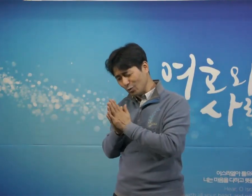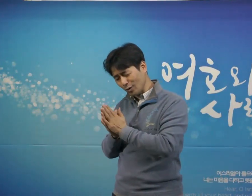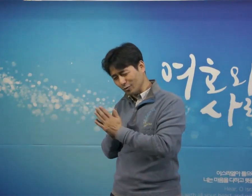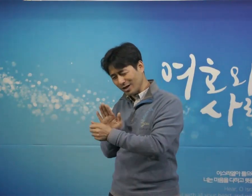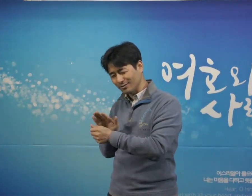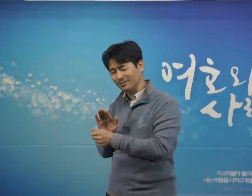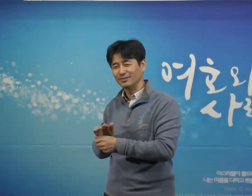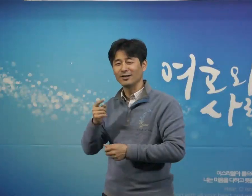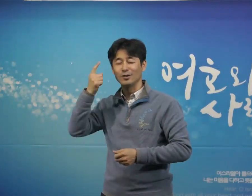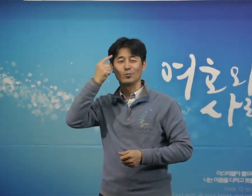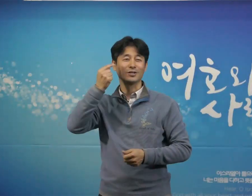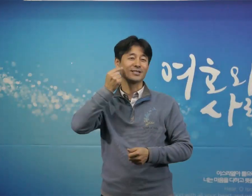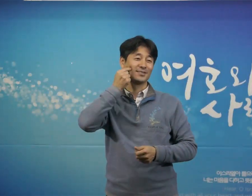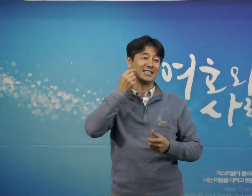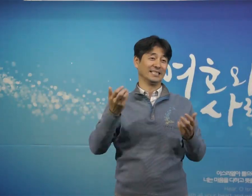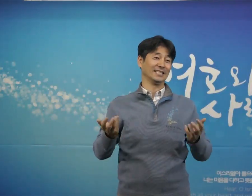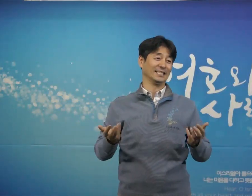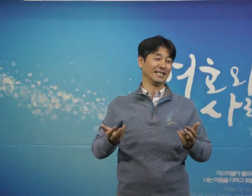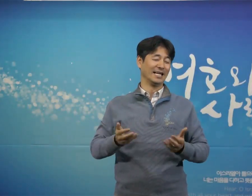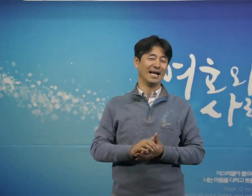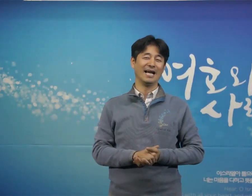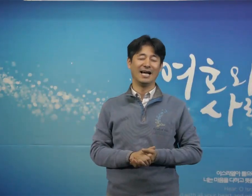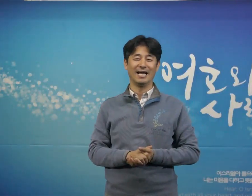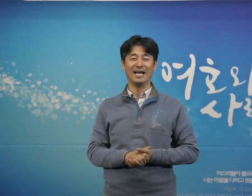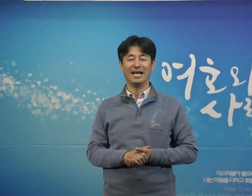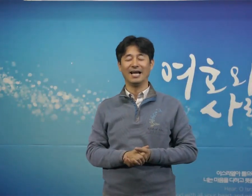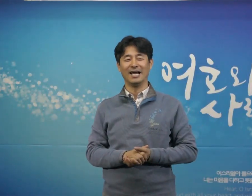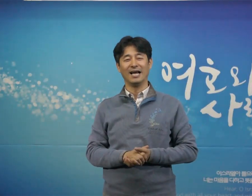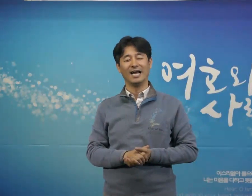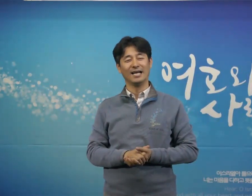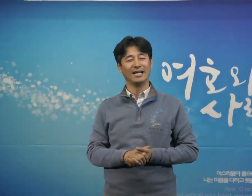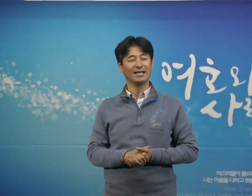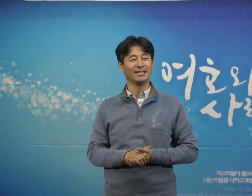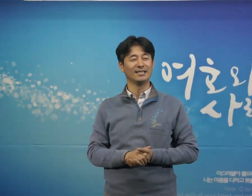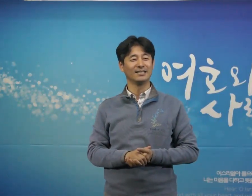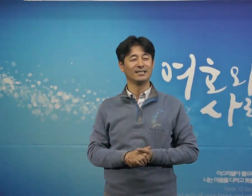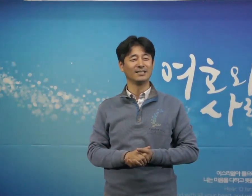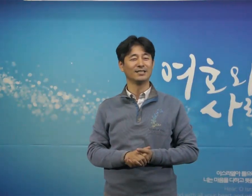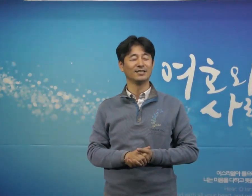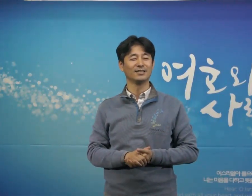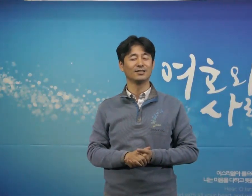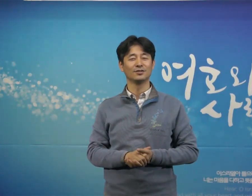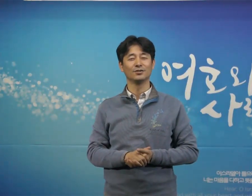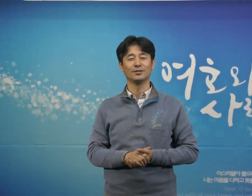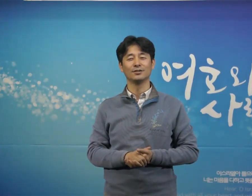이렇게 기도했는데 이 사이언스 오브 갓을 위해서 기도하지 못했던 것 같습니다.